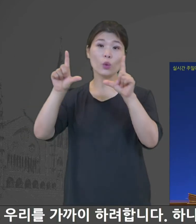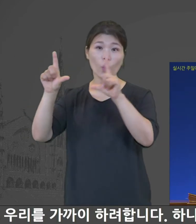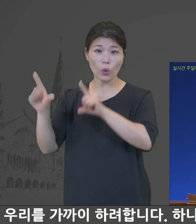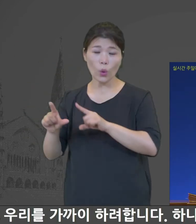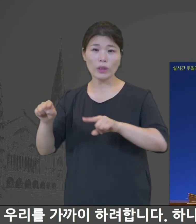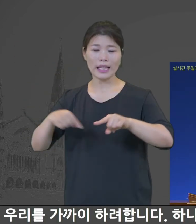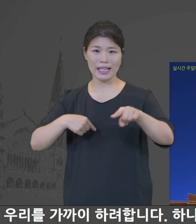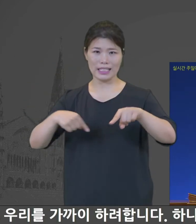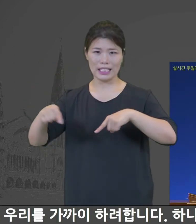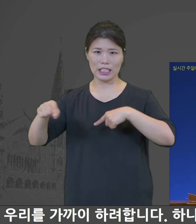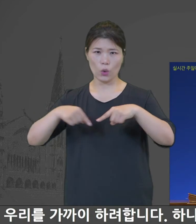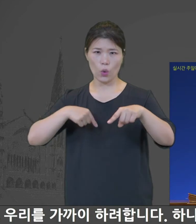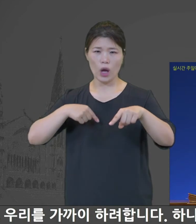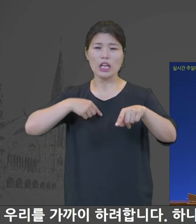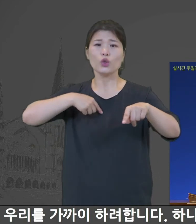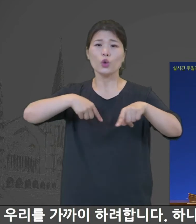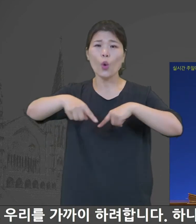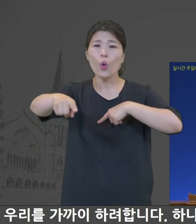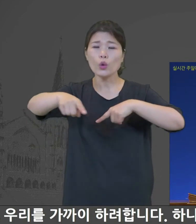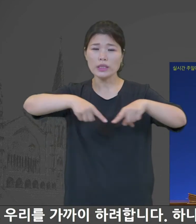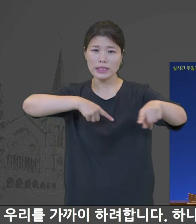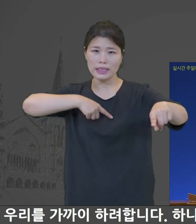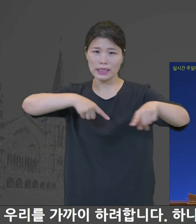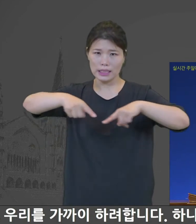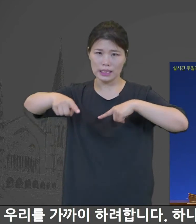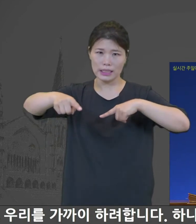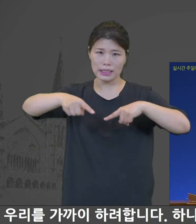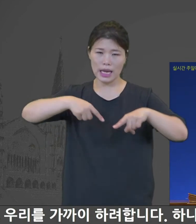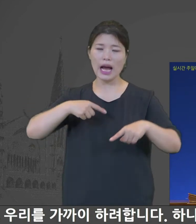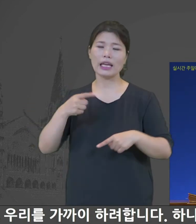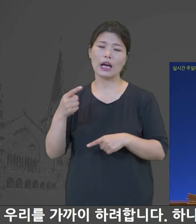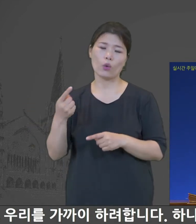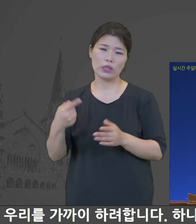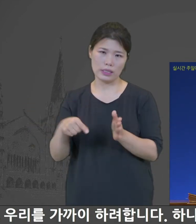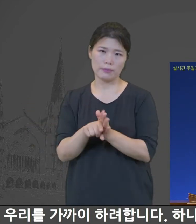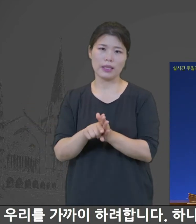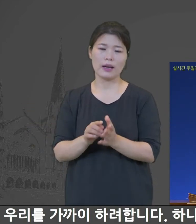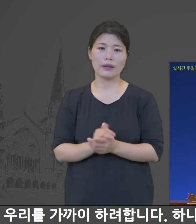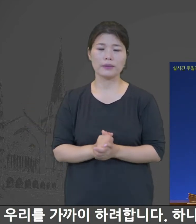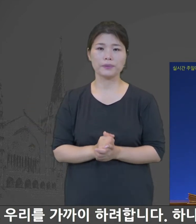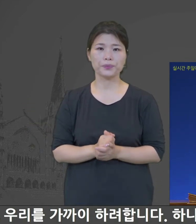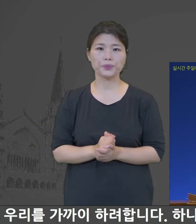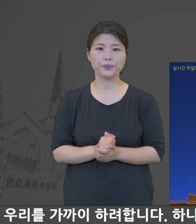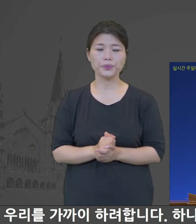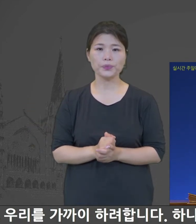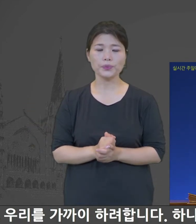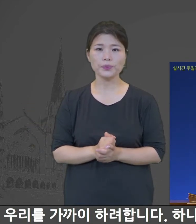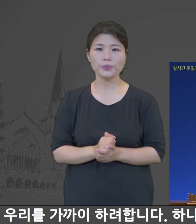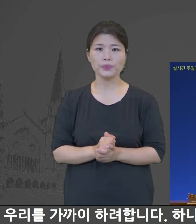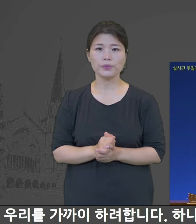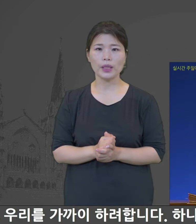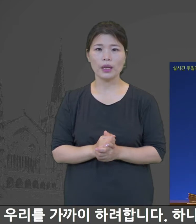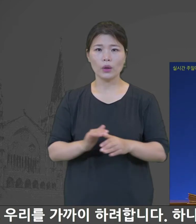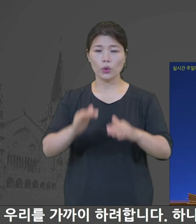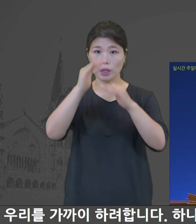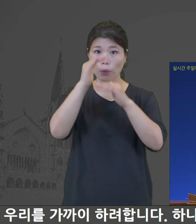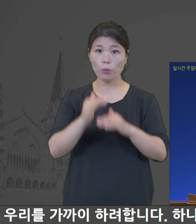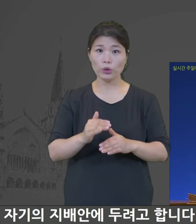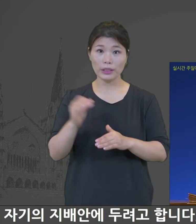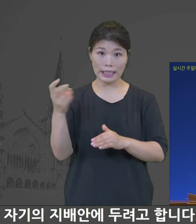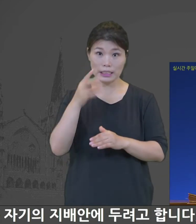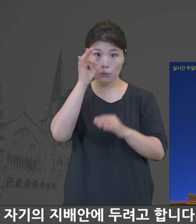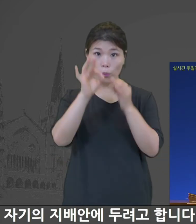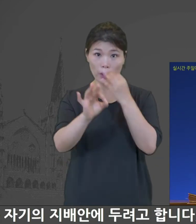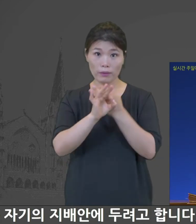다스리며 통치하려 하시는 겁니다. 자, 다시 이제 본문의 흐름 속으로